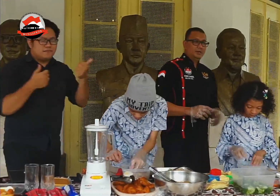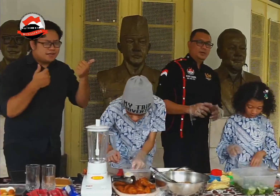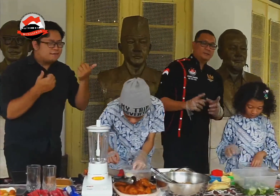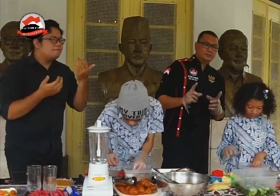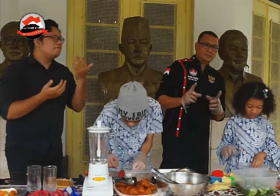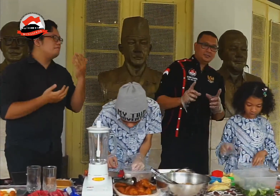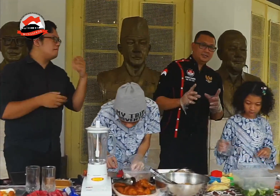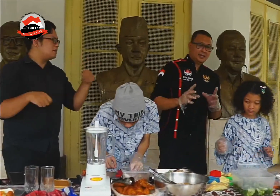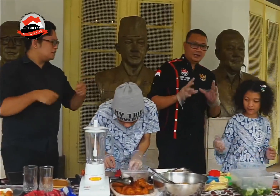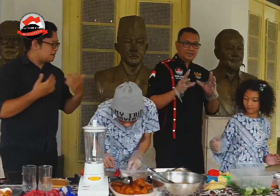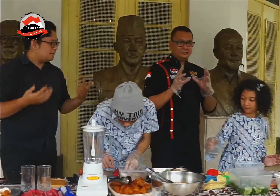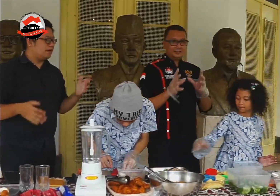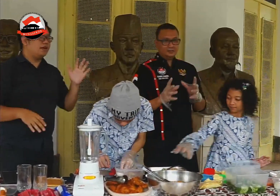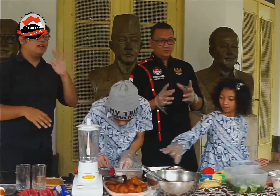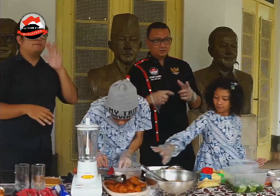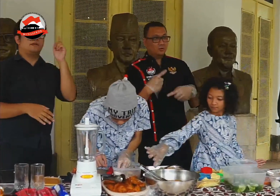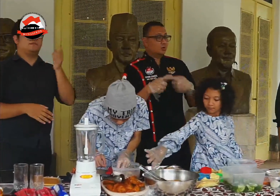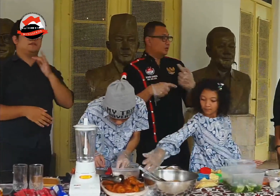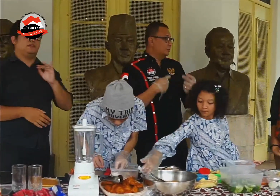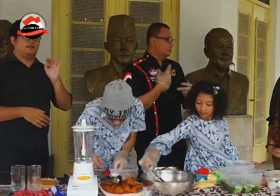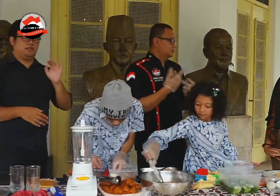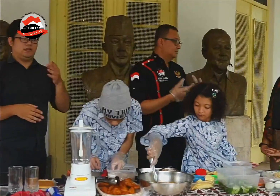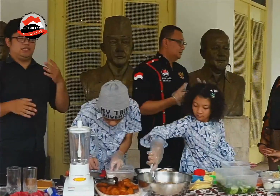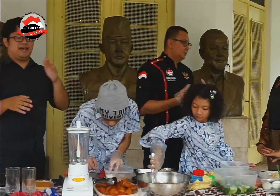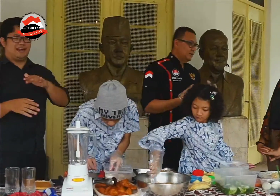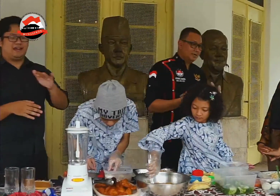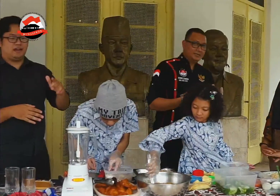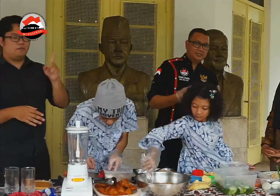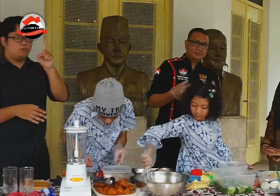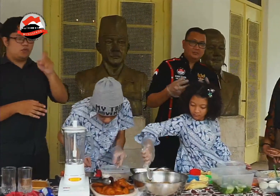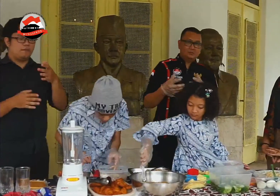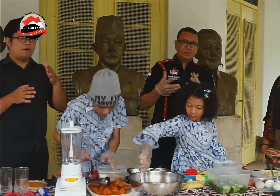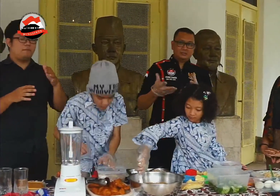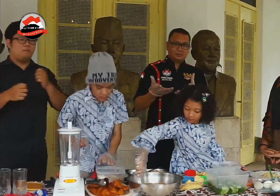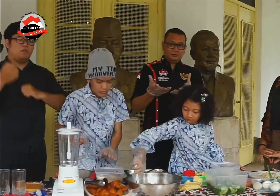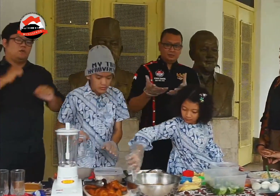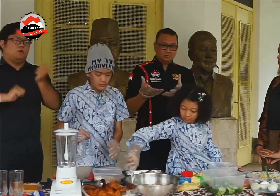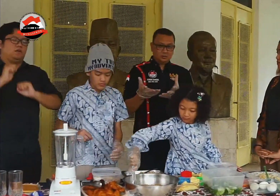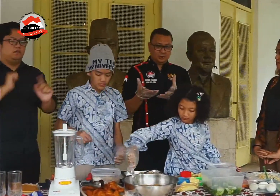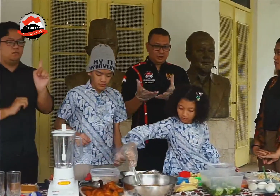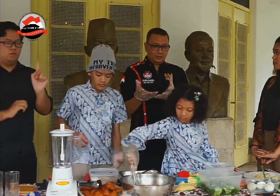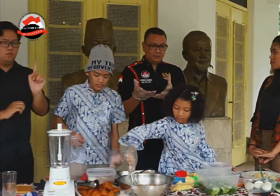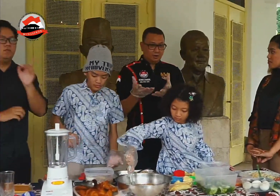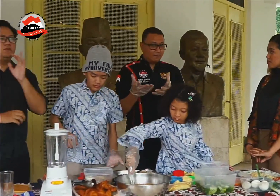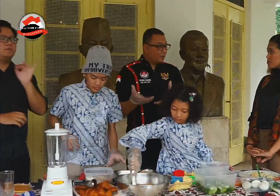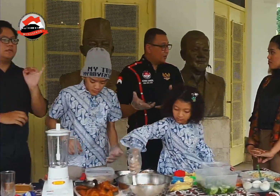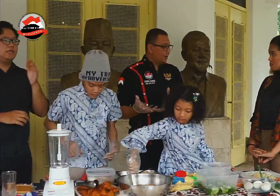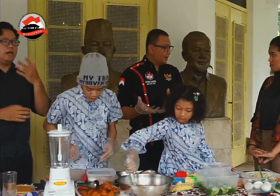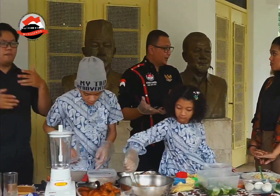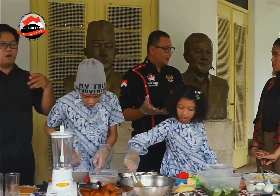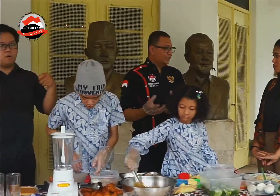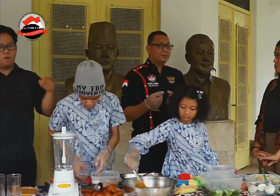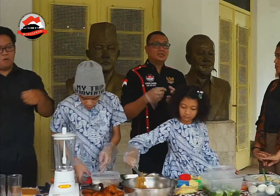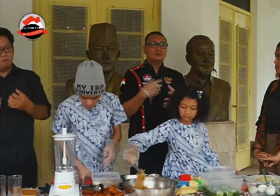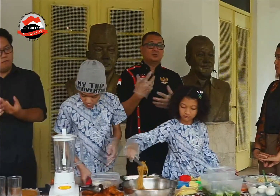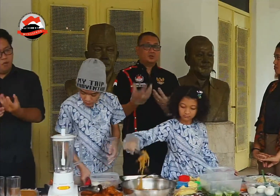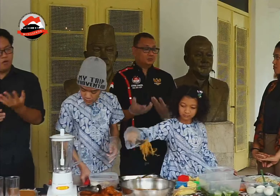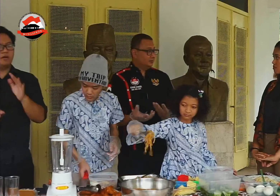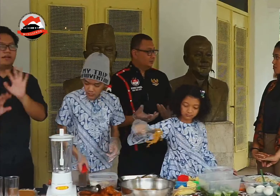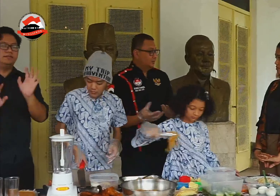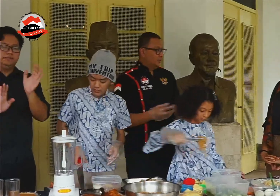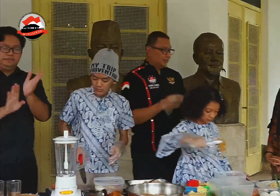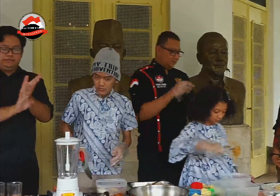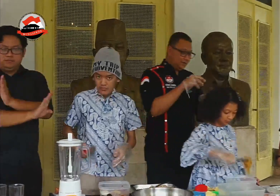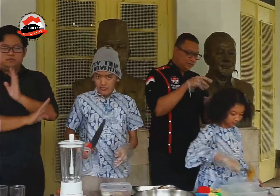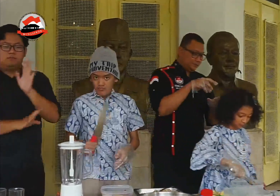sih? Yang pasti kita gini, anak-anak kecil itu butuh motorik dulu. Motorik ya. Jadi sebelum masak menuju ke kompor dan lain-lain, kita belajar motorik